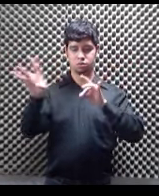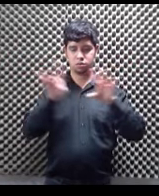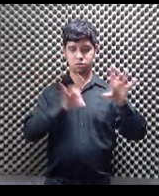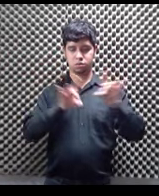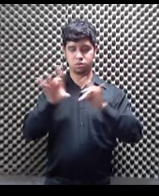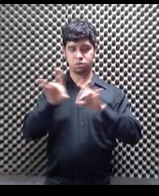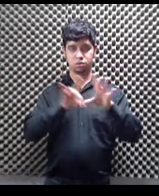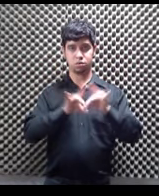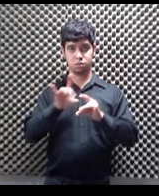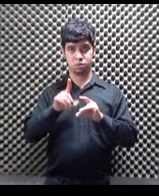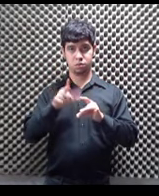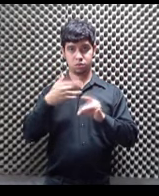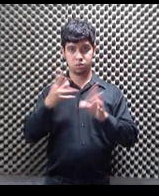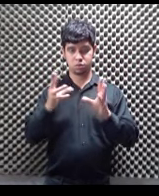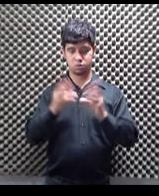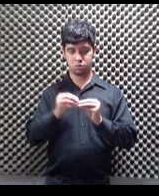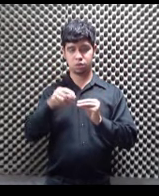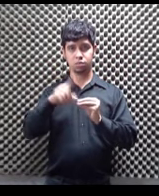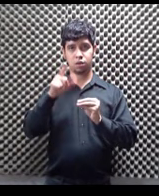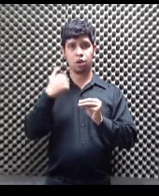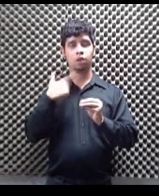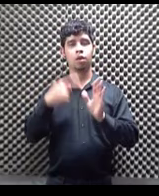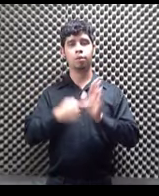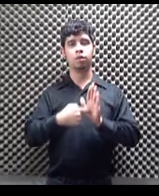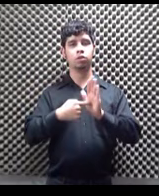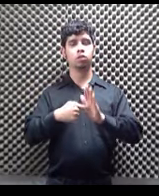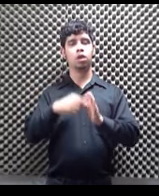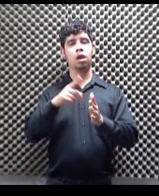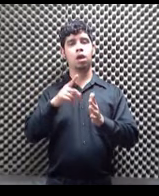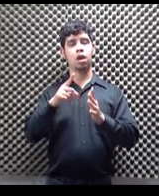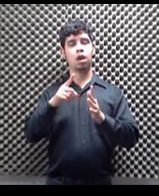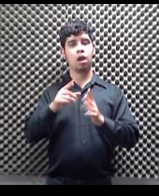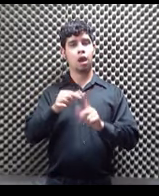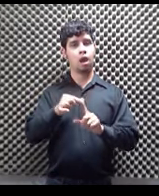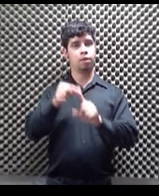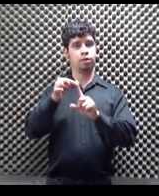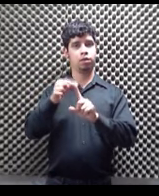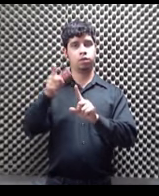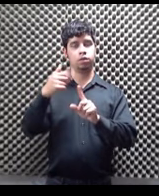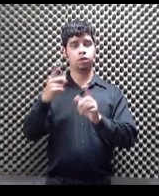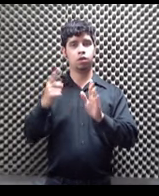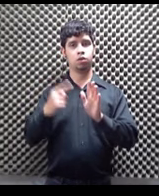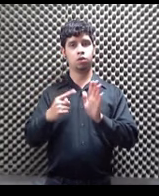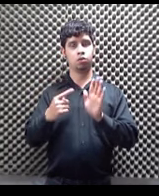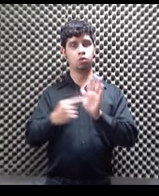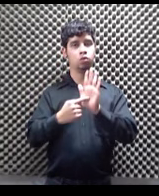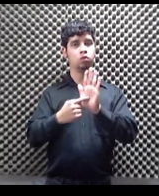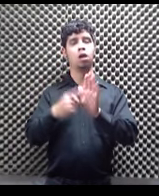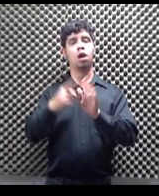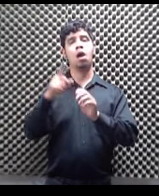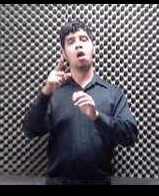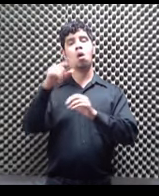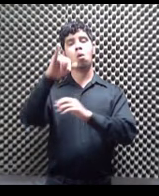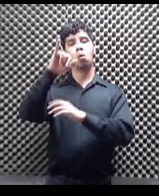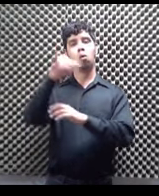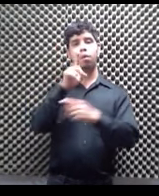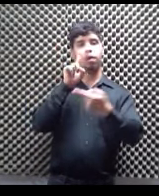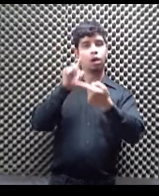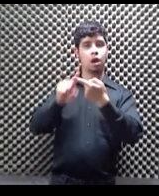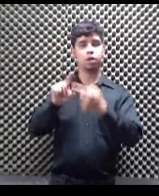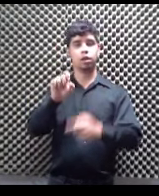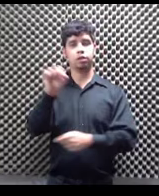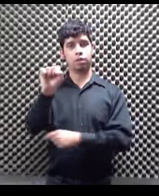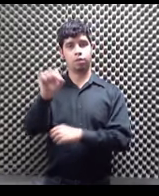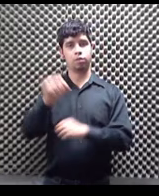tener unas presentaciones especiales, ese encuentro de jueves a sábado, uh-huh. Para